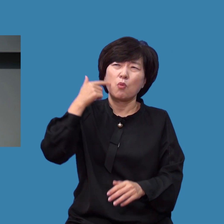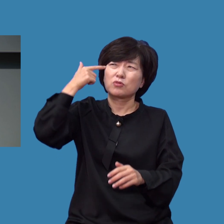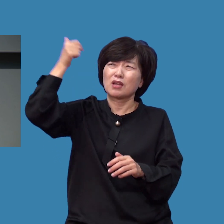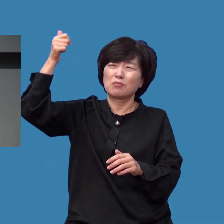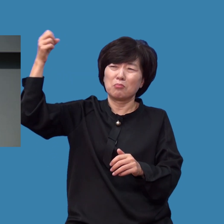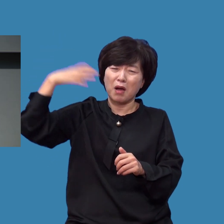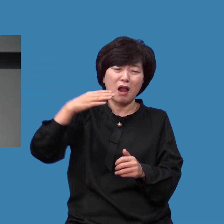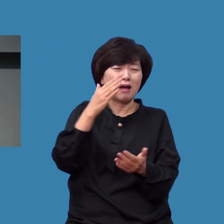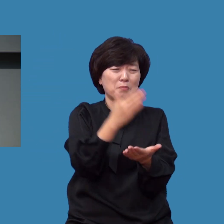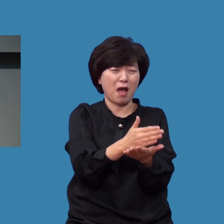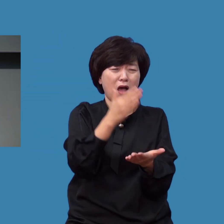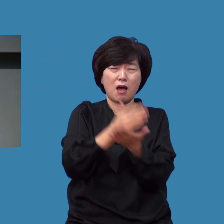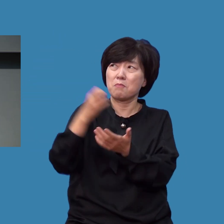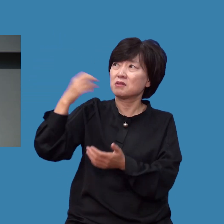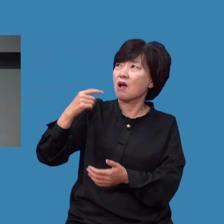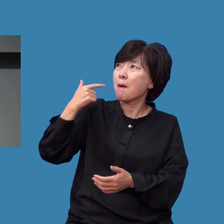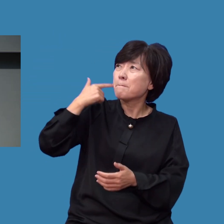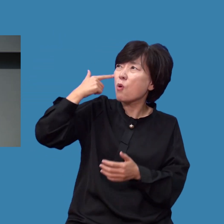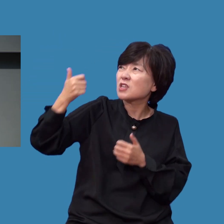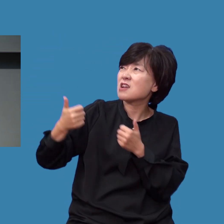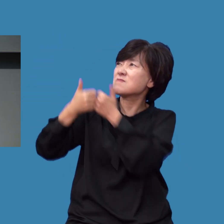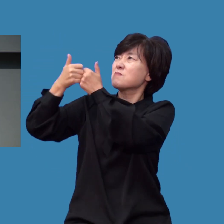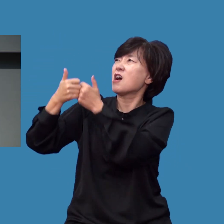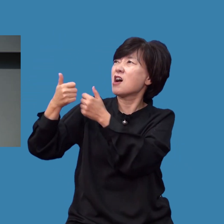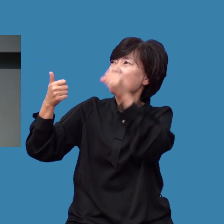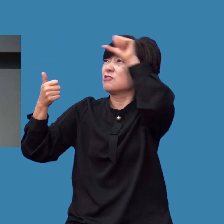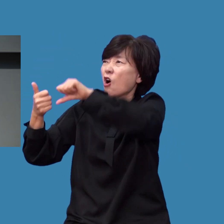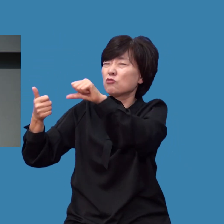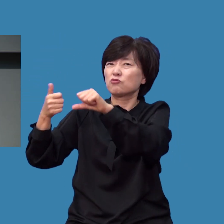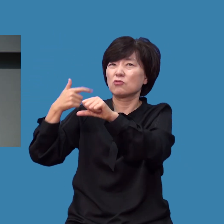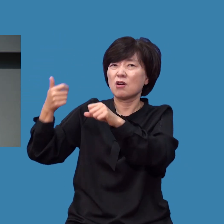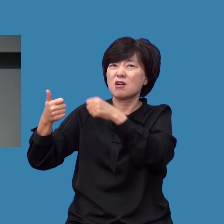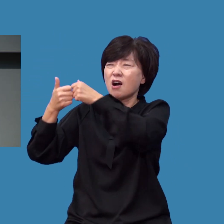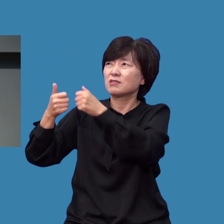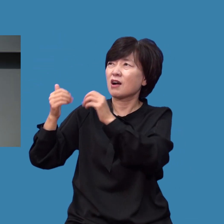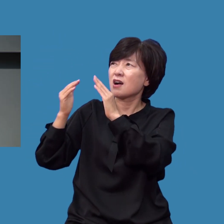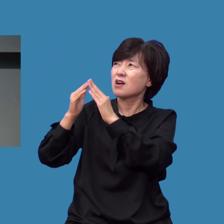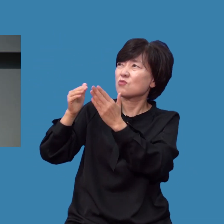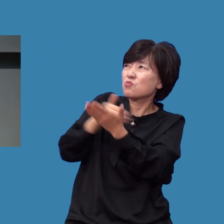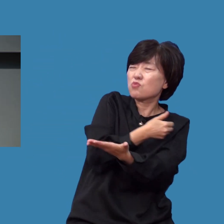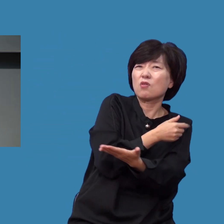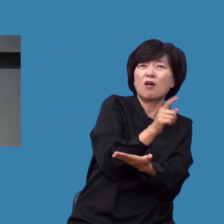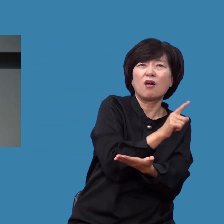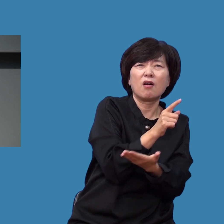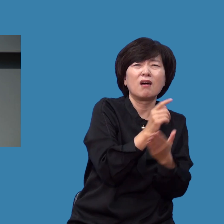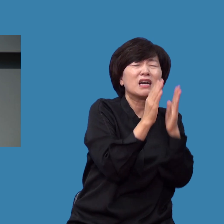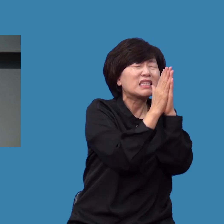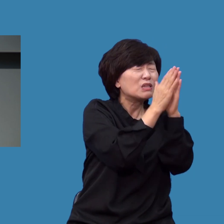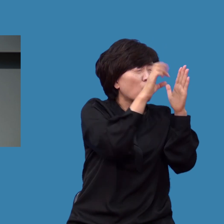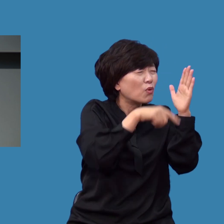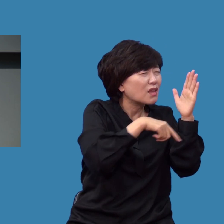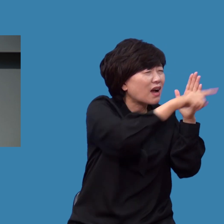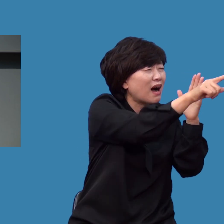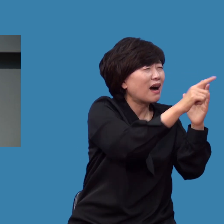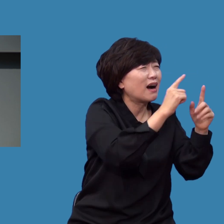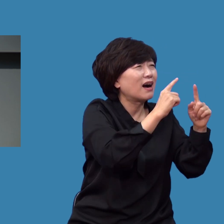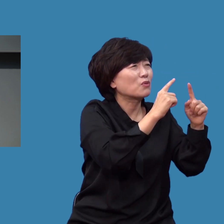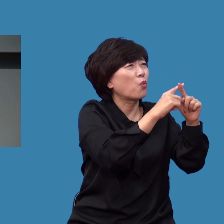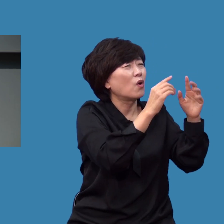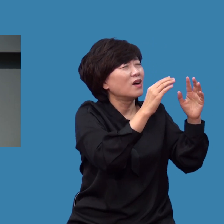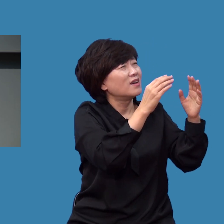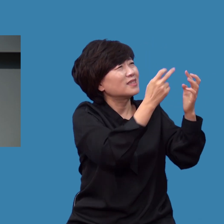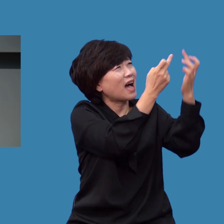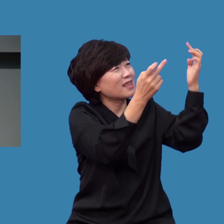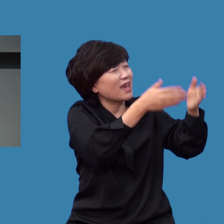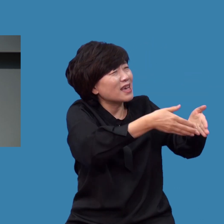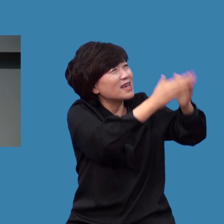마십시오 그랬더니 목사님께 저주를 하고, 그러다 교회에서 쫓겨나죠. 그럼 쫓겨나면 어떻게 됩니까? 기도원에 올라가서 기도원을 세우십니다. 그래서 신령한